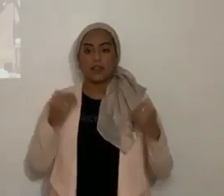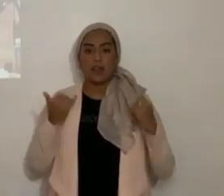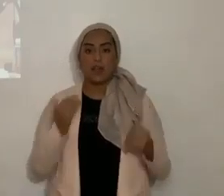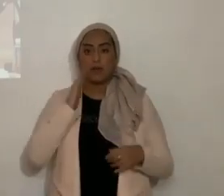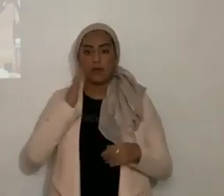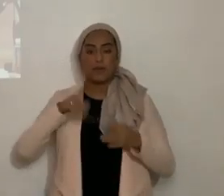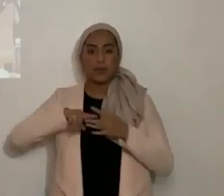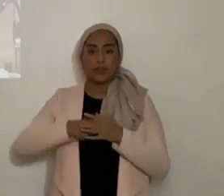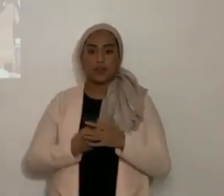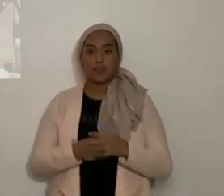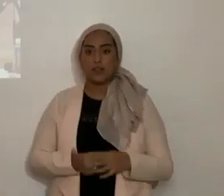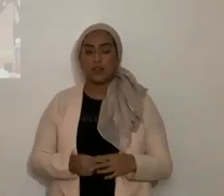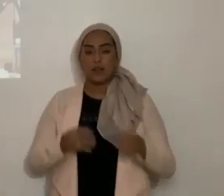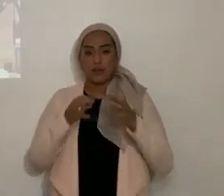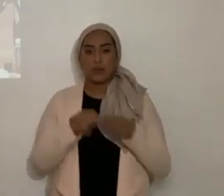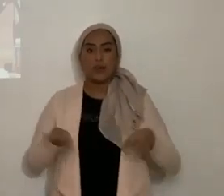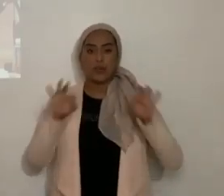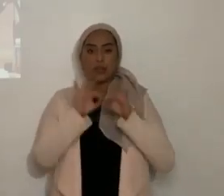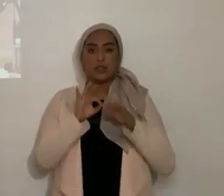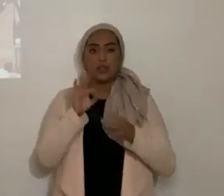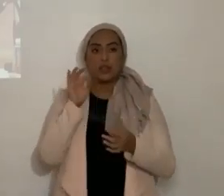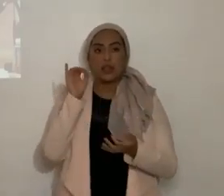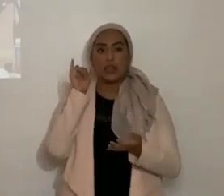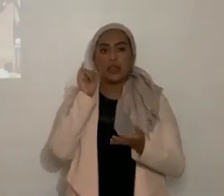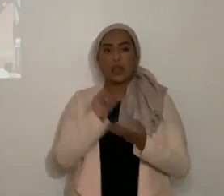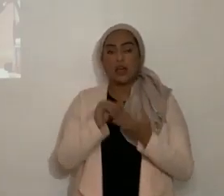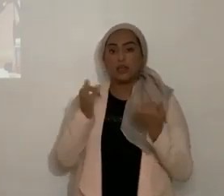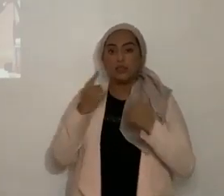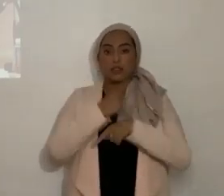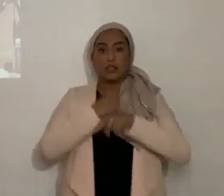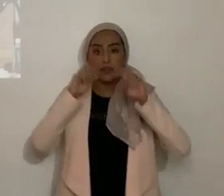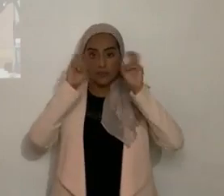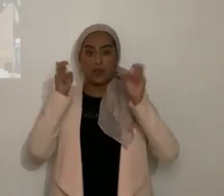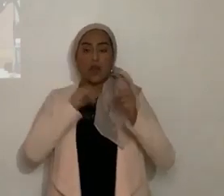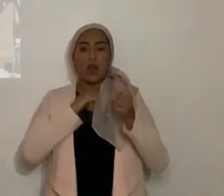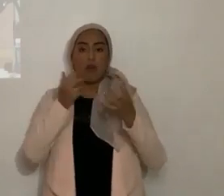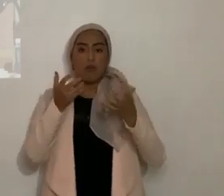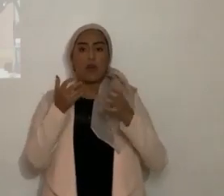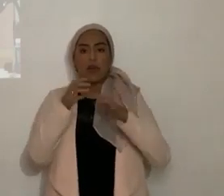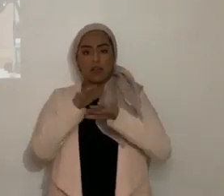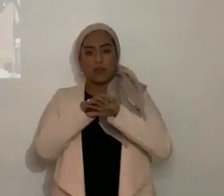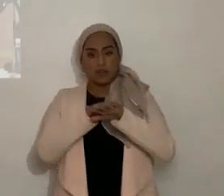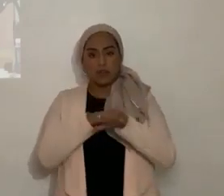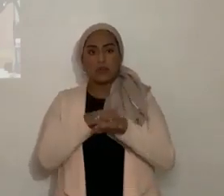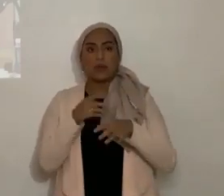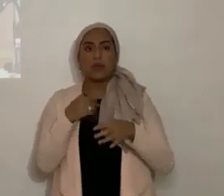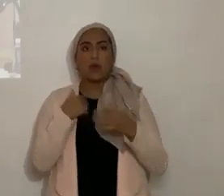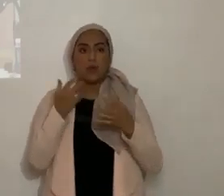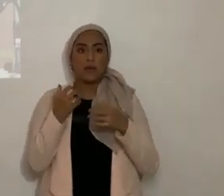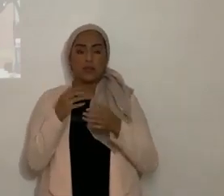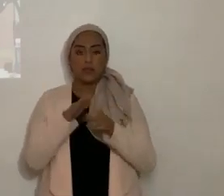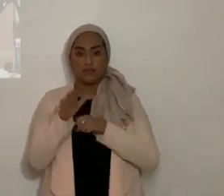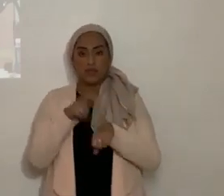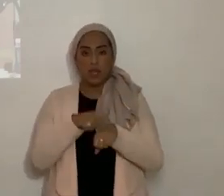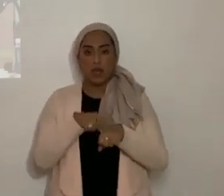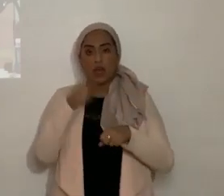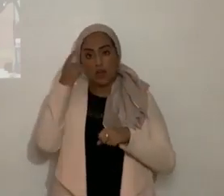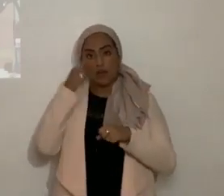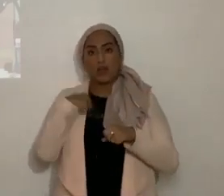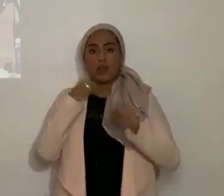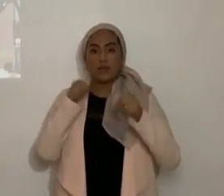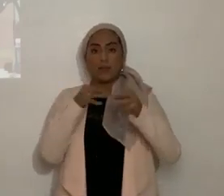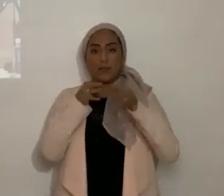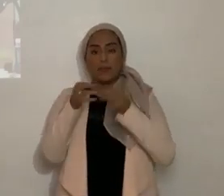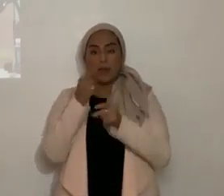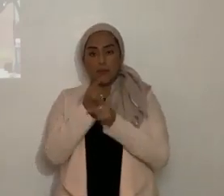comenzar. Es muy importante que este tema, yo quiero hacerlo despacio, quiero hacerlo con tiempo para poderme